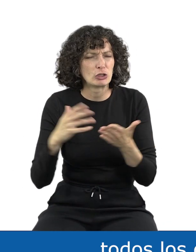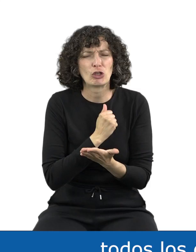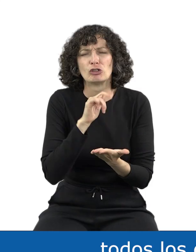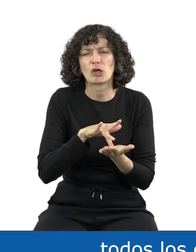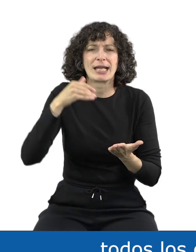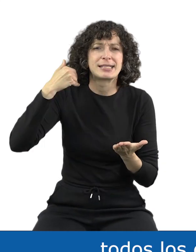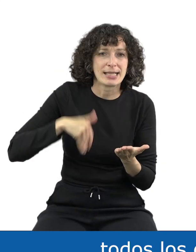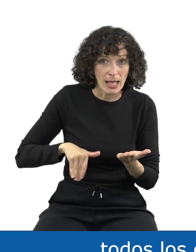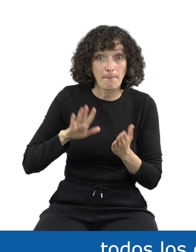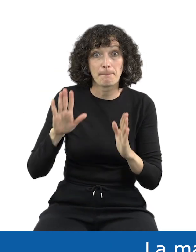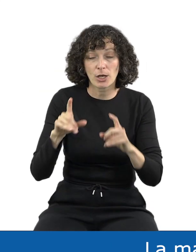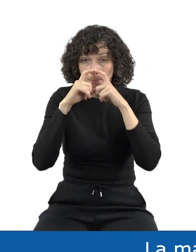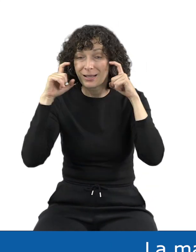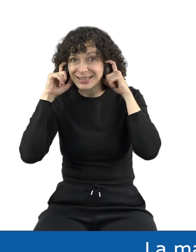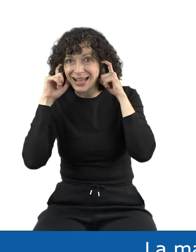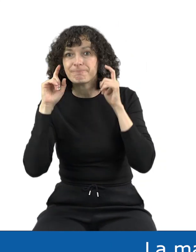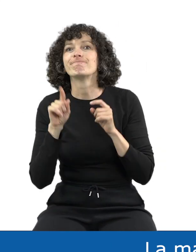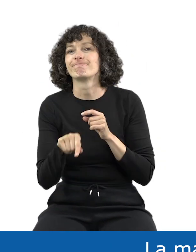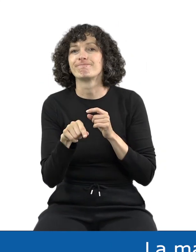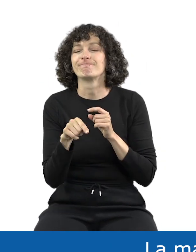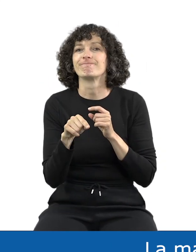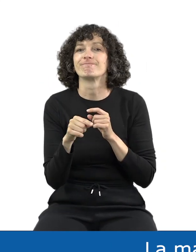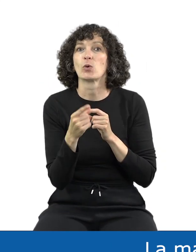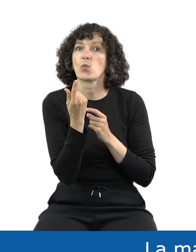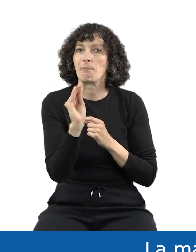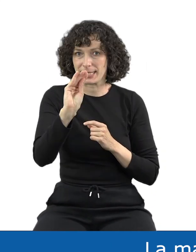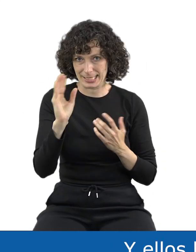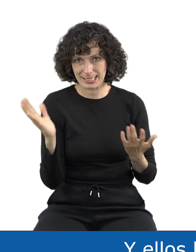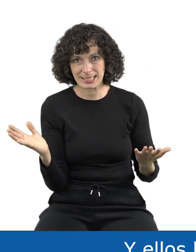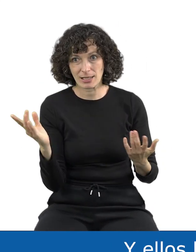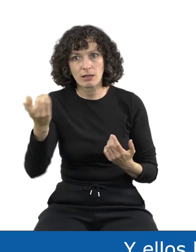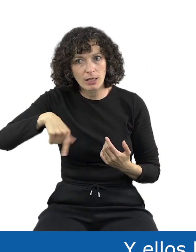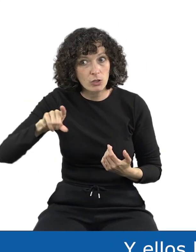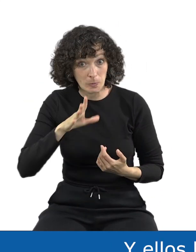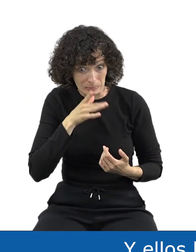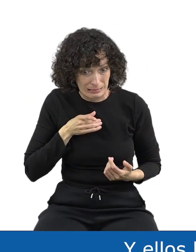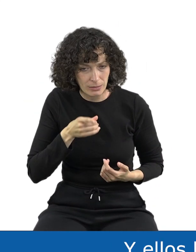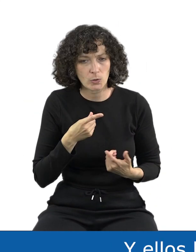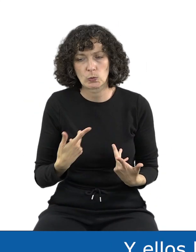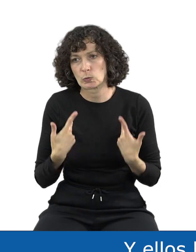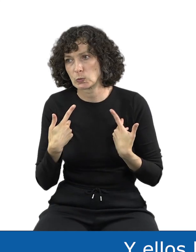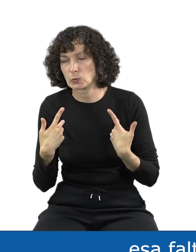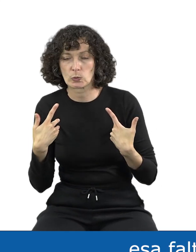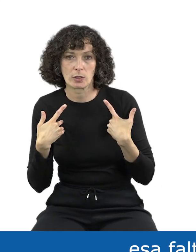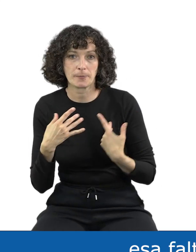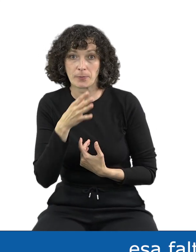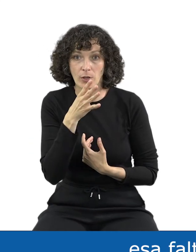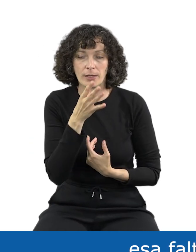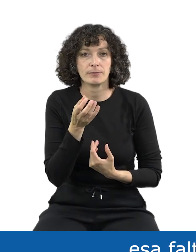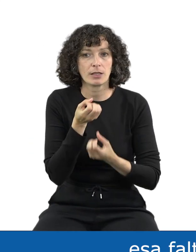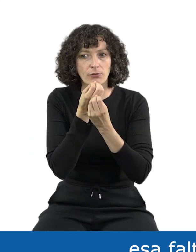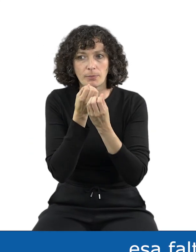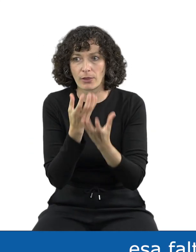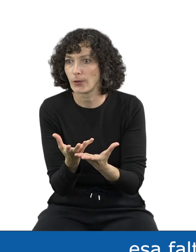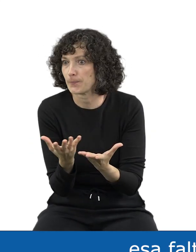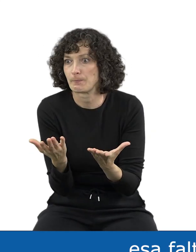ámbitos. La mascarilla suponía una doble barrera, una barrera más, ¿no? Y ellos han sufrido mucho por muchas veces esa falta de